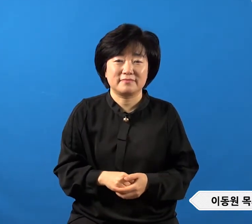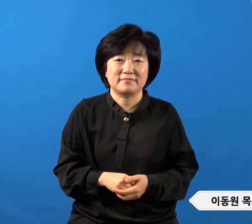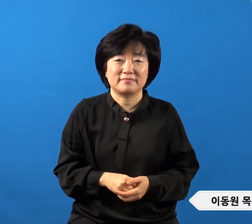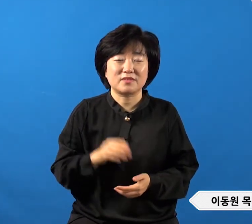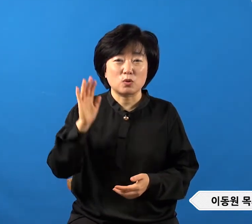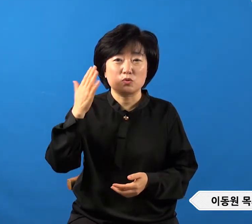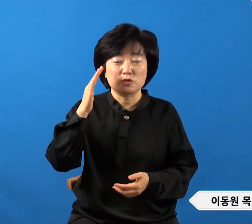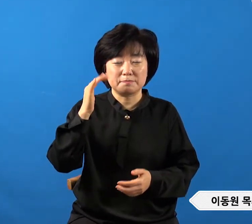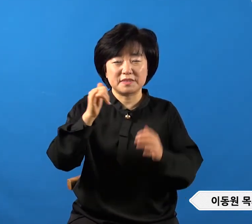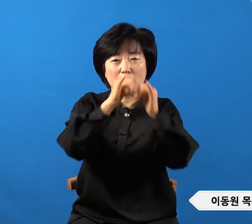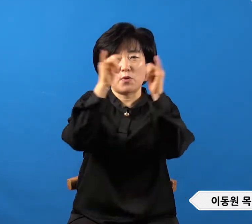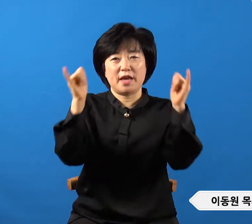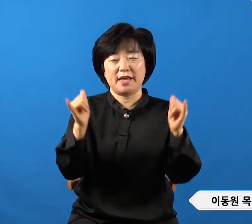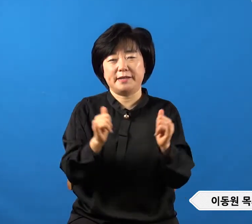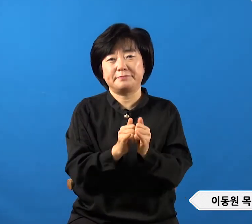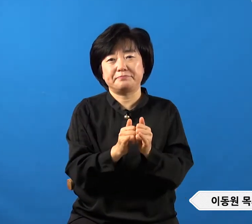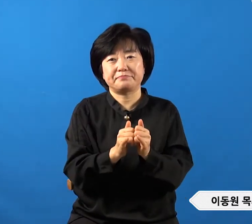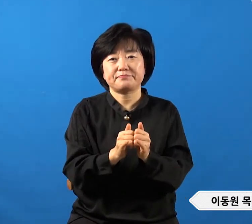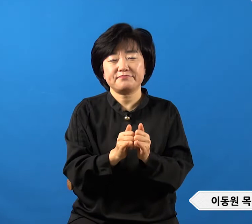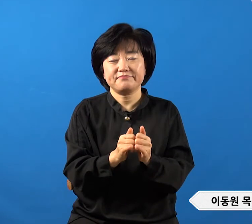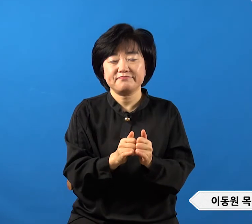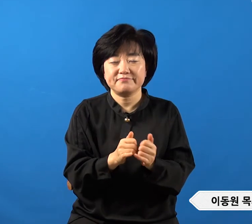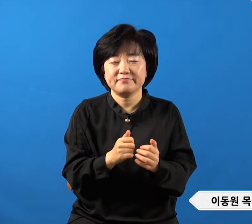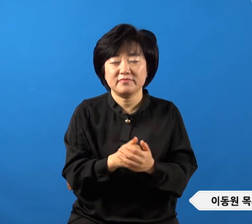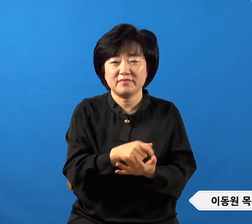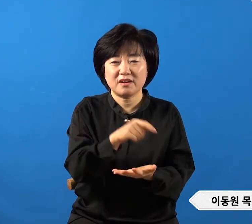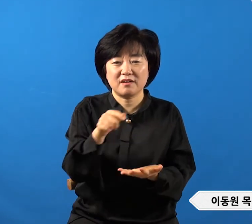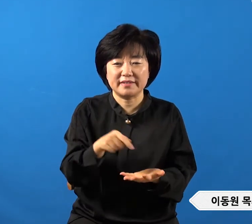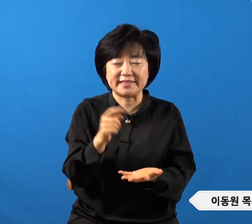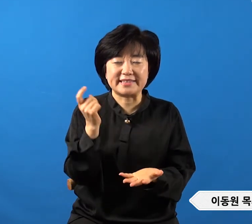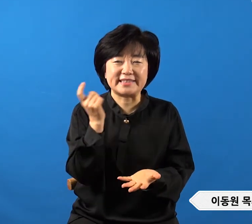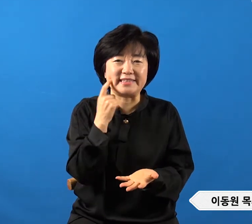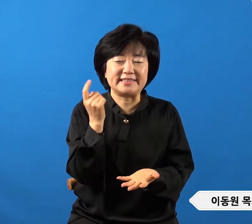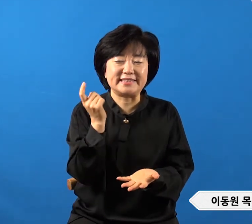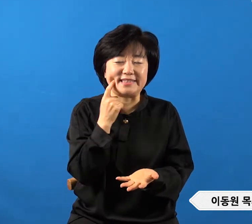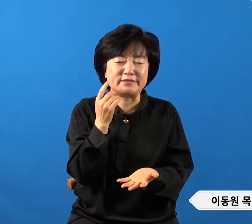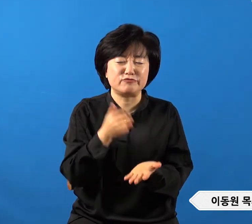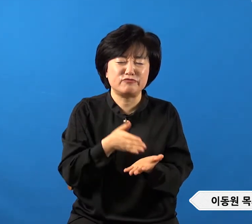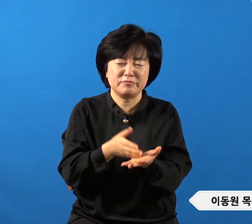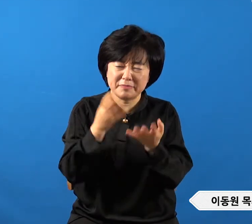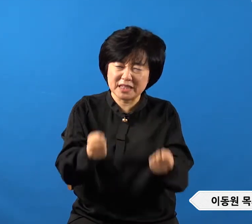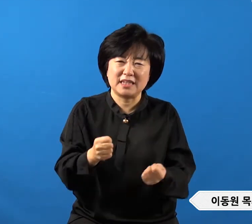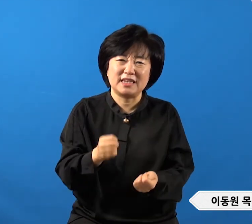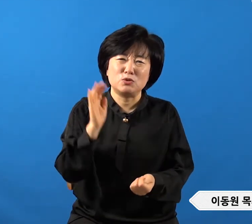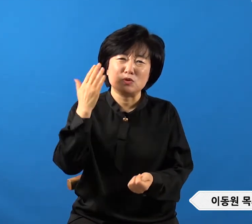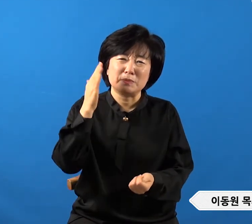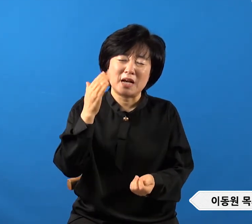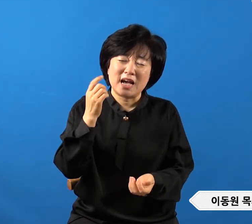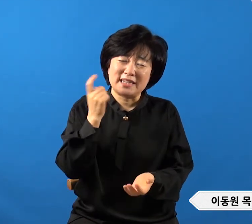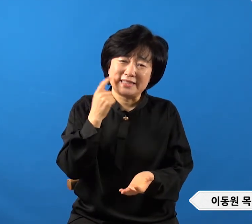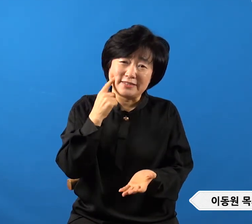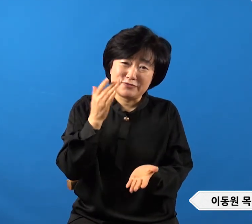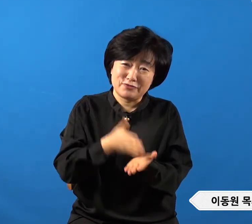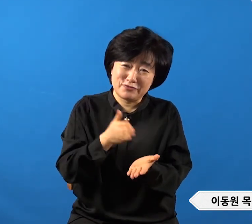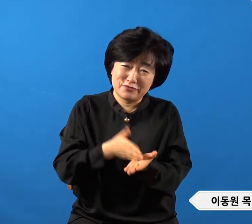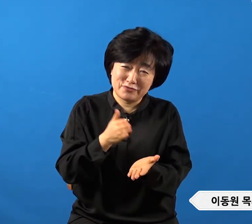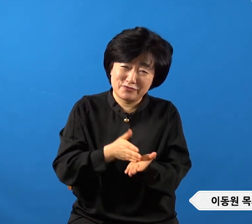최근 우리 사회의 중요한 관심 가운데 하나는 소위 가짜 뉴스, 페이크 뉴스의